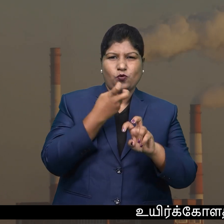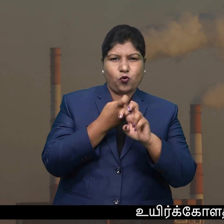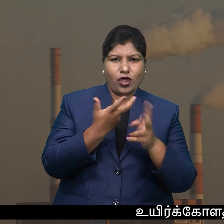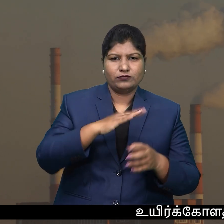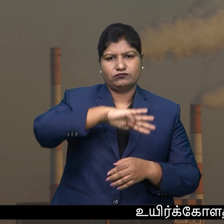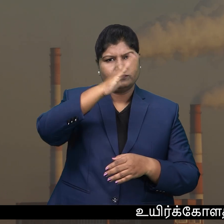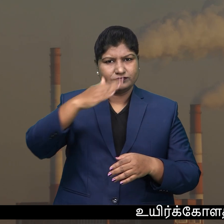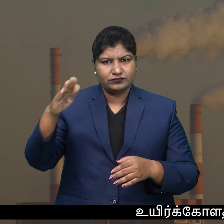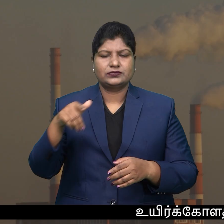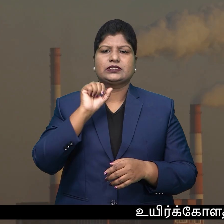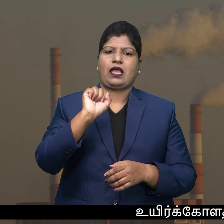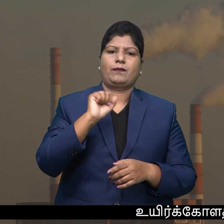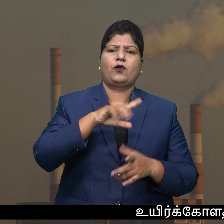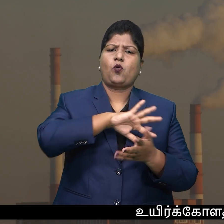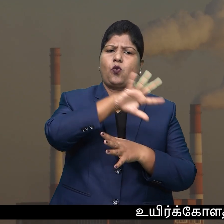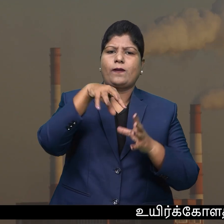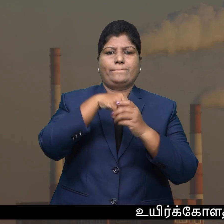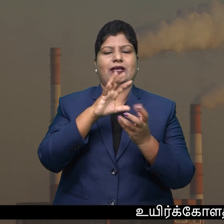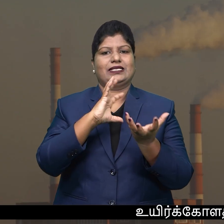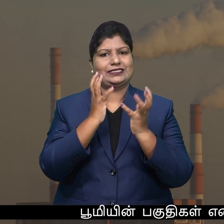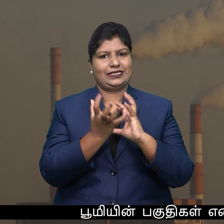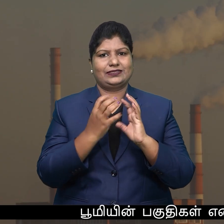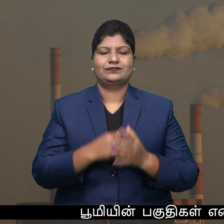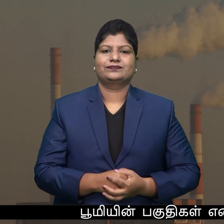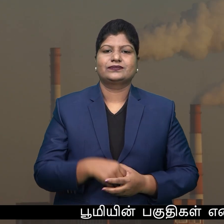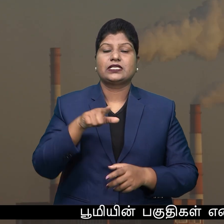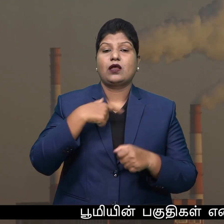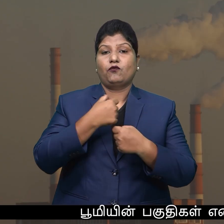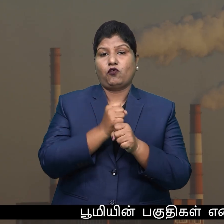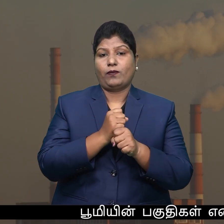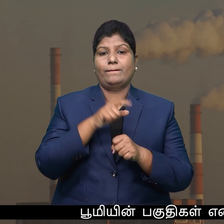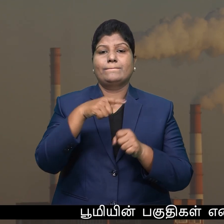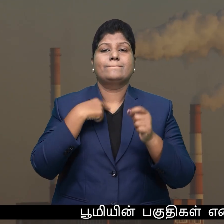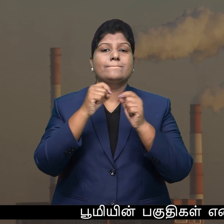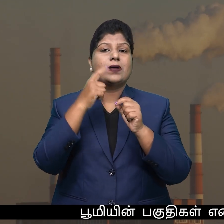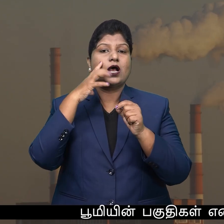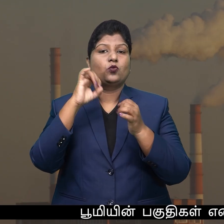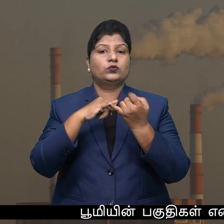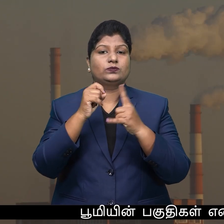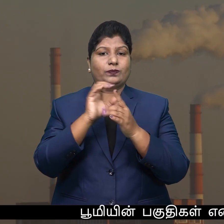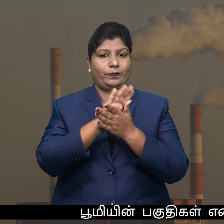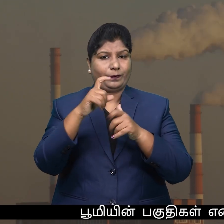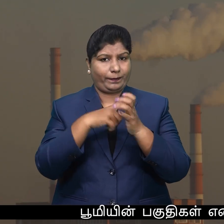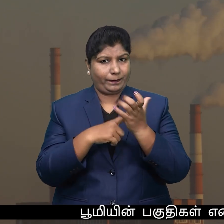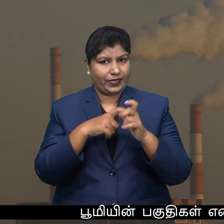ஆகியவை உயிர்க்கோளத்தை உருவாக்கும் பூமியின் பகுதிகள் என்பதை நீங்கள் அறிவீர்கள்.